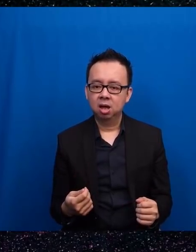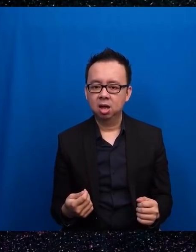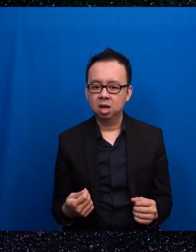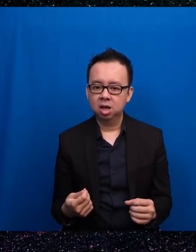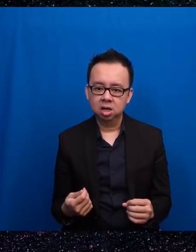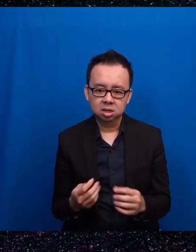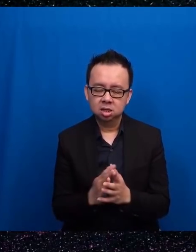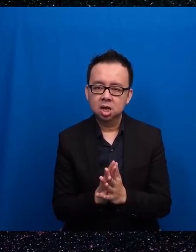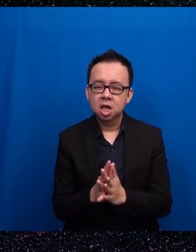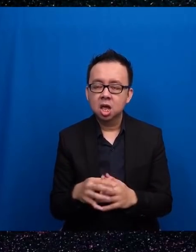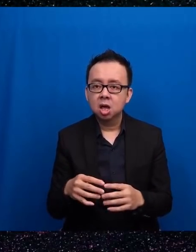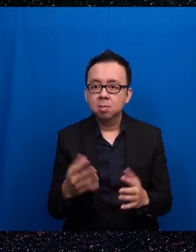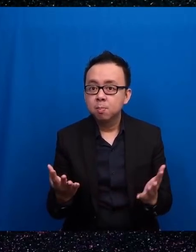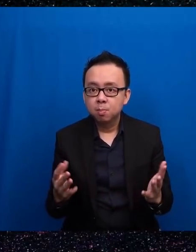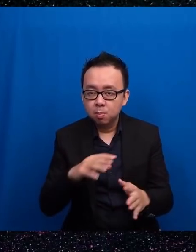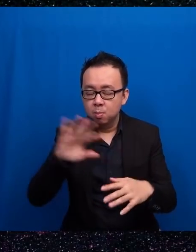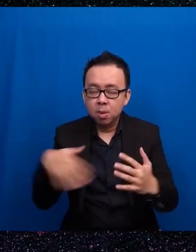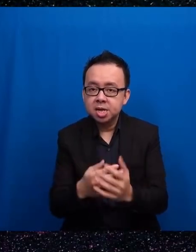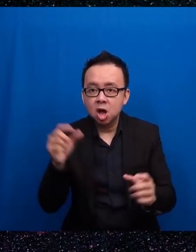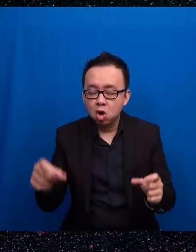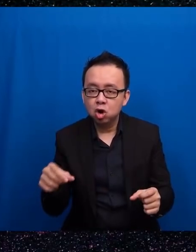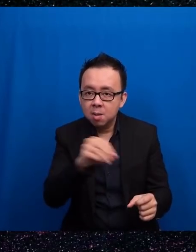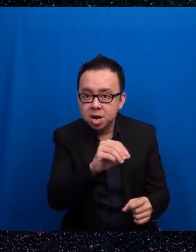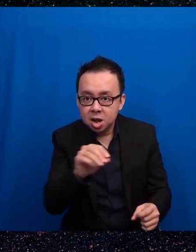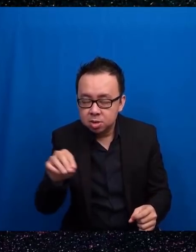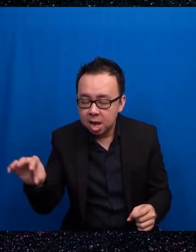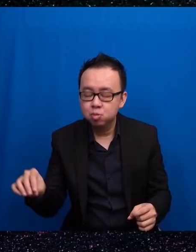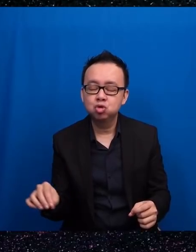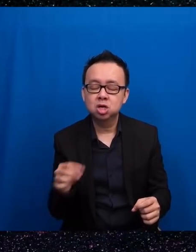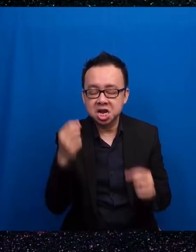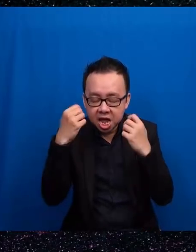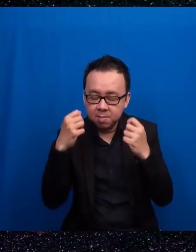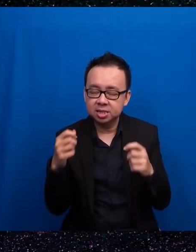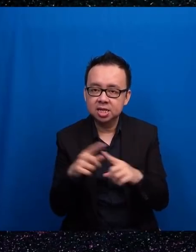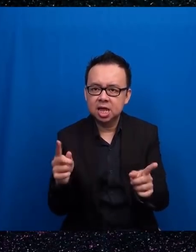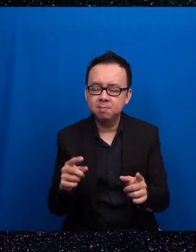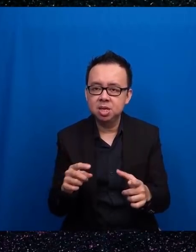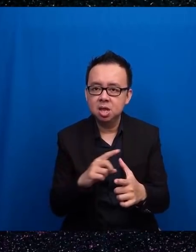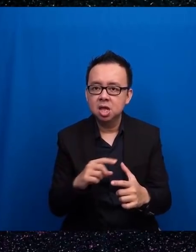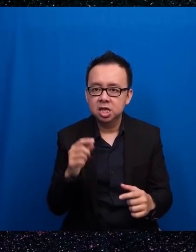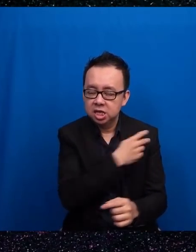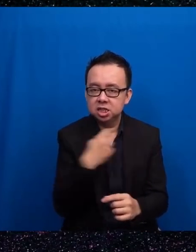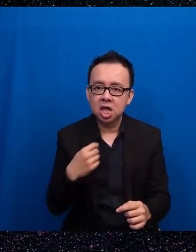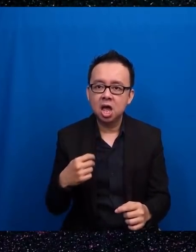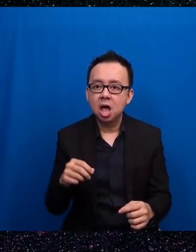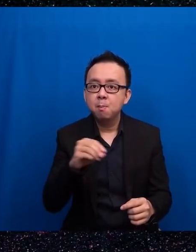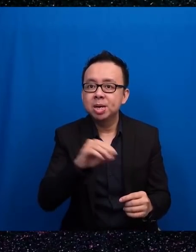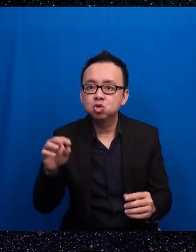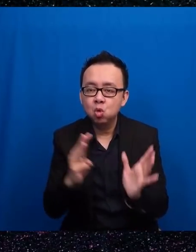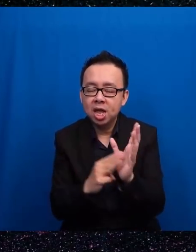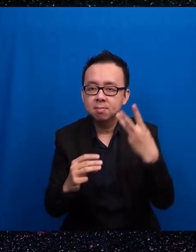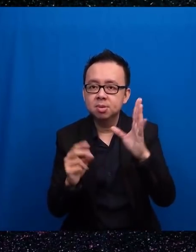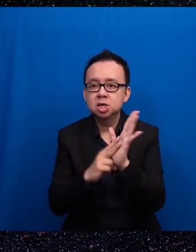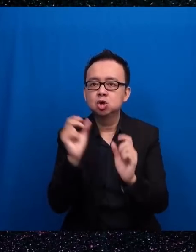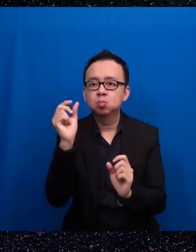kalau menuai harus dengan sorak-sorai. Jangan sampai, kenapa ada orang tertentu gak bisa menuai? Karena waktu nuai dia